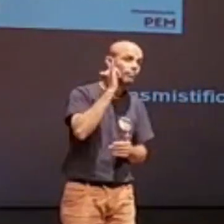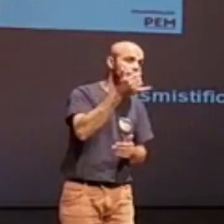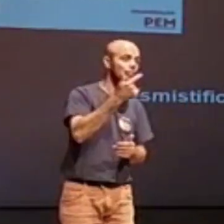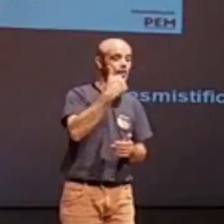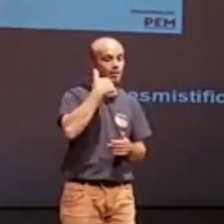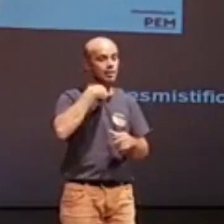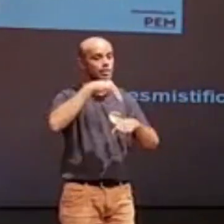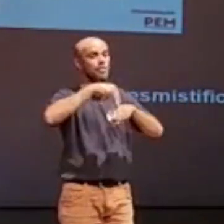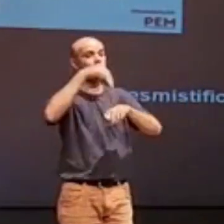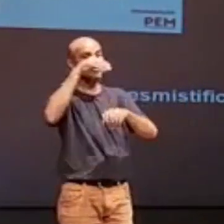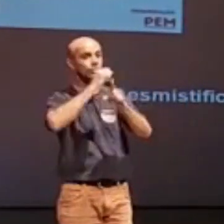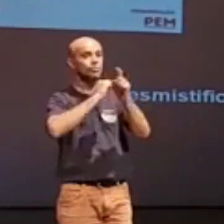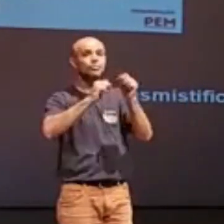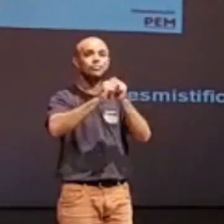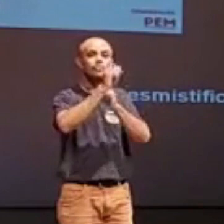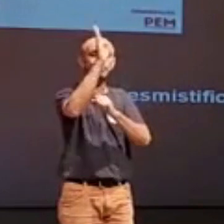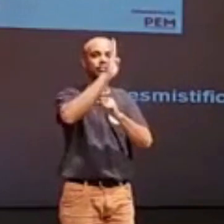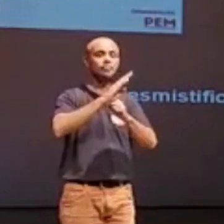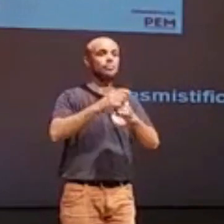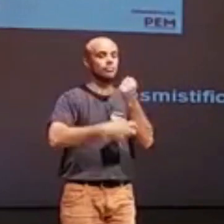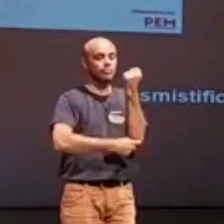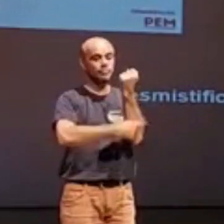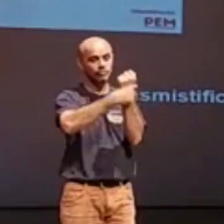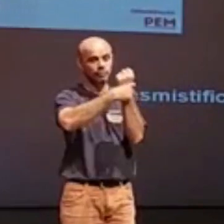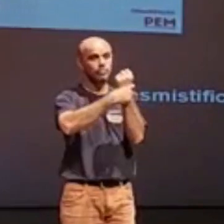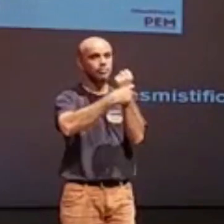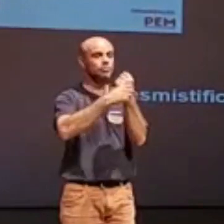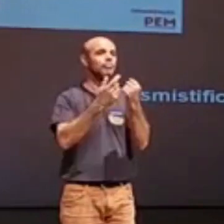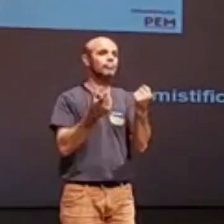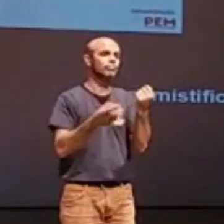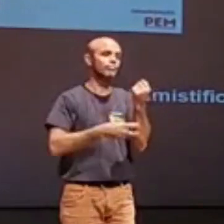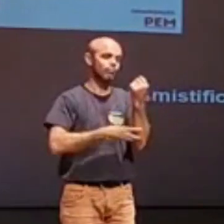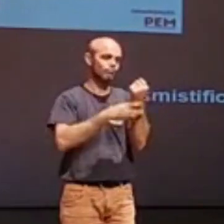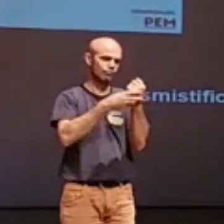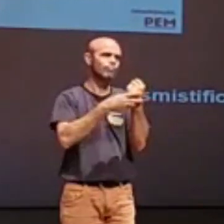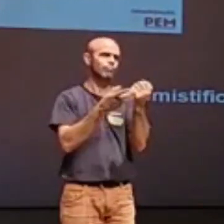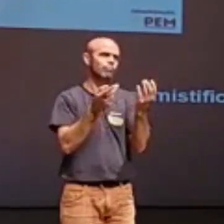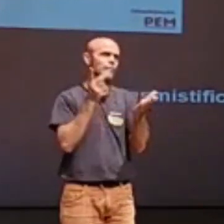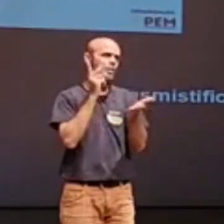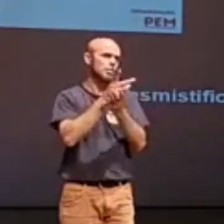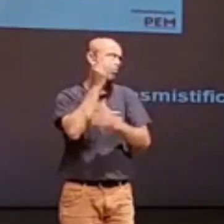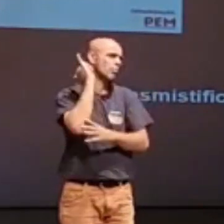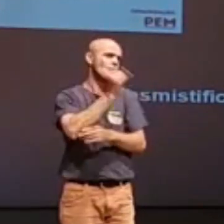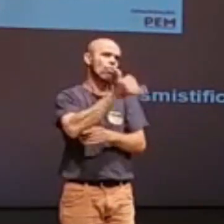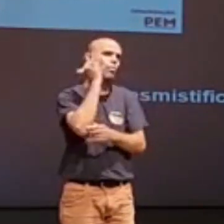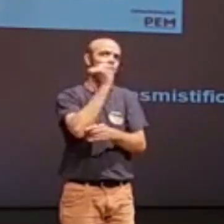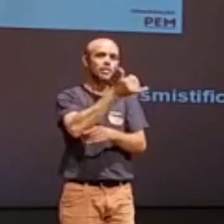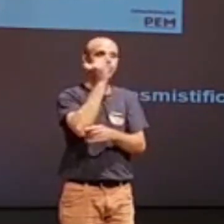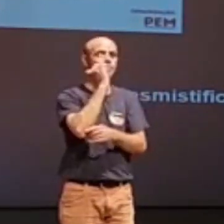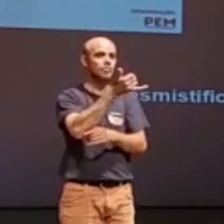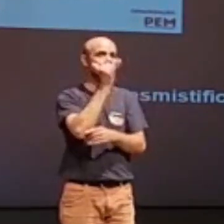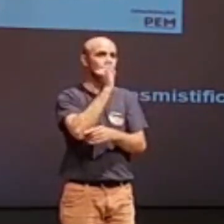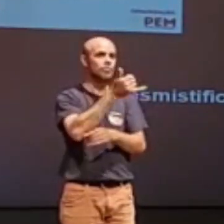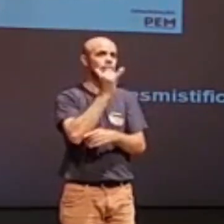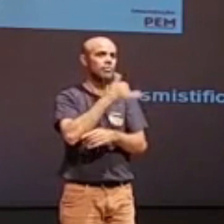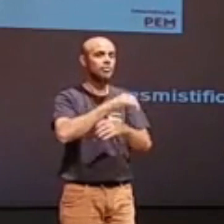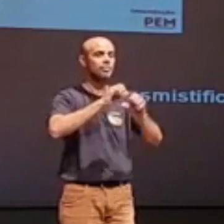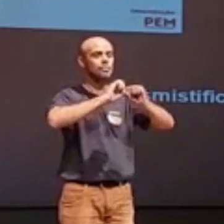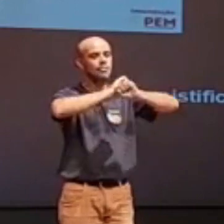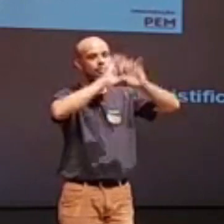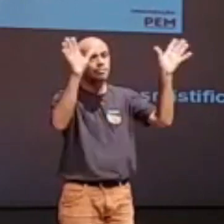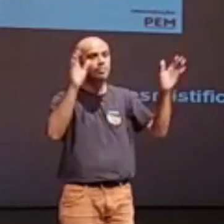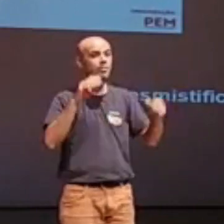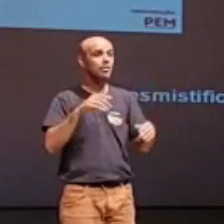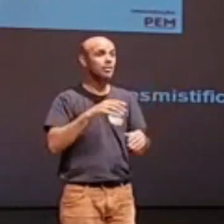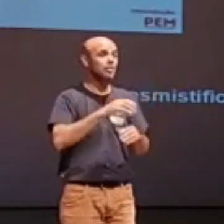sou membro da Sociedade Brasileira de Coluna. Isso é uma das coisas que eu sempre vou comentar com vocês e vou levar à tona, porque